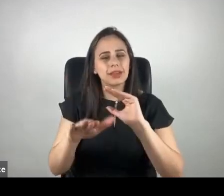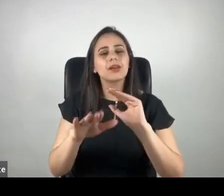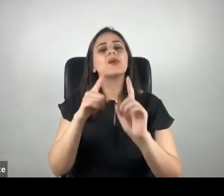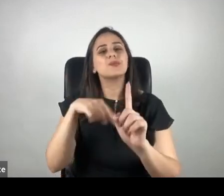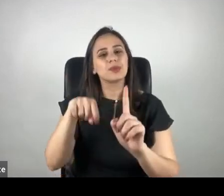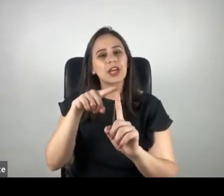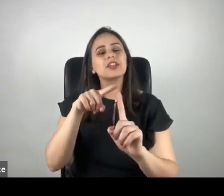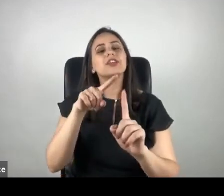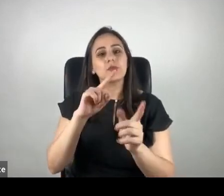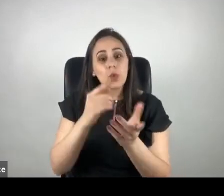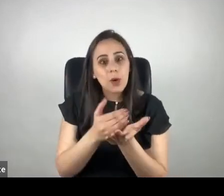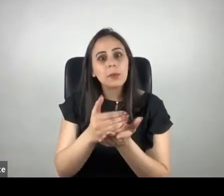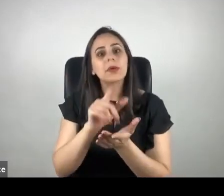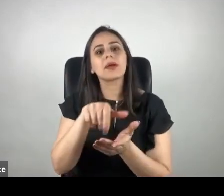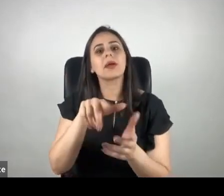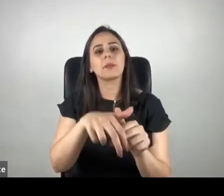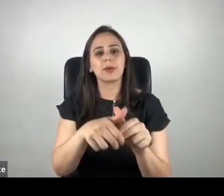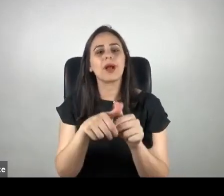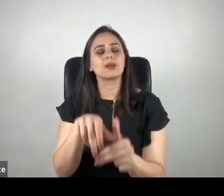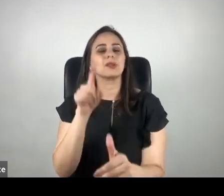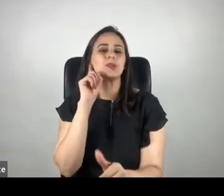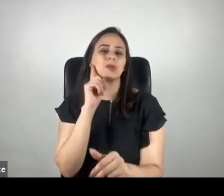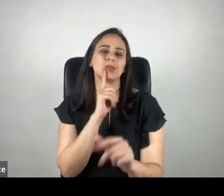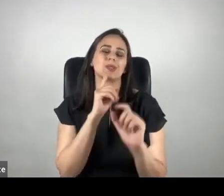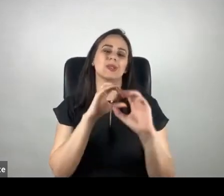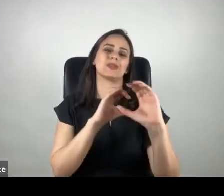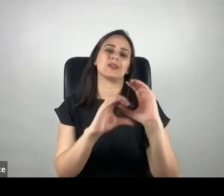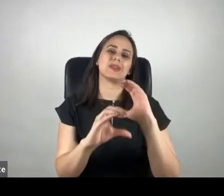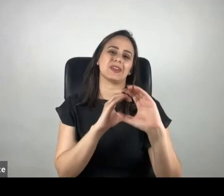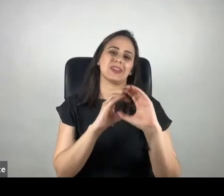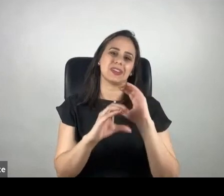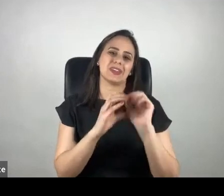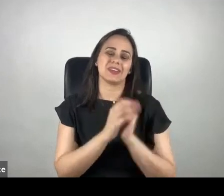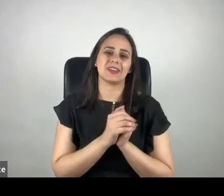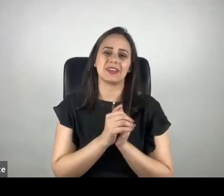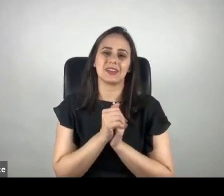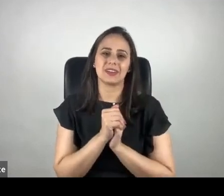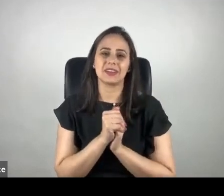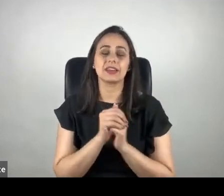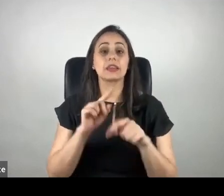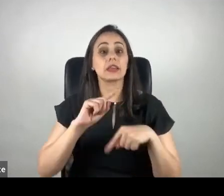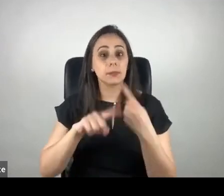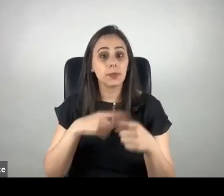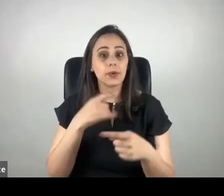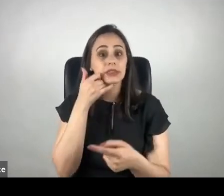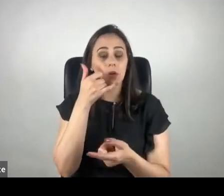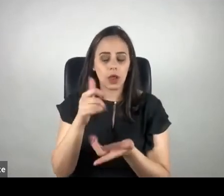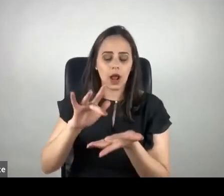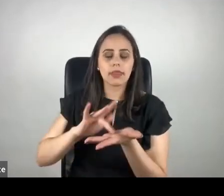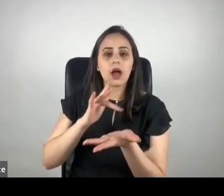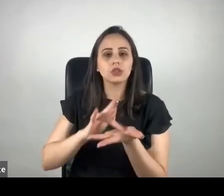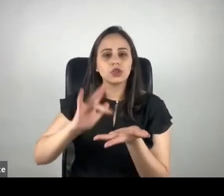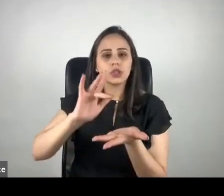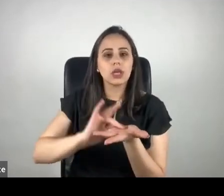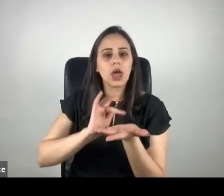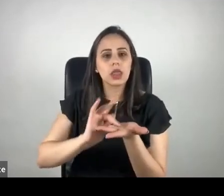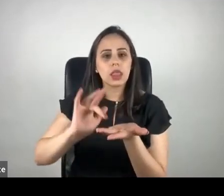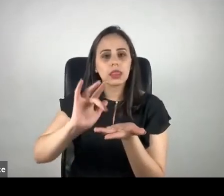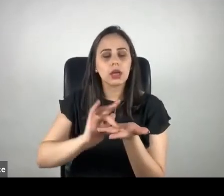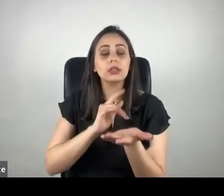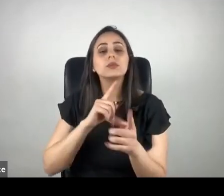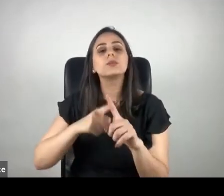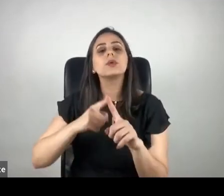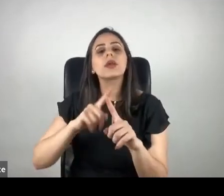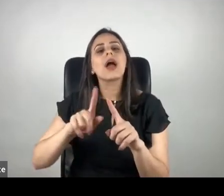os surdos se comunicarem. Aí o touchscreen do celular não foi um surdo, mas foi uma pessoa